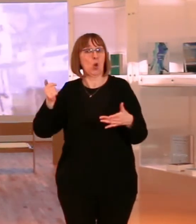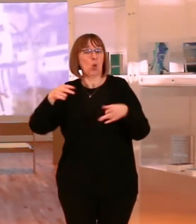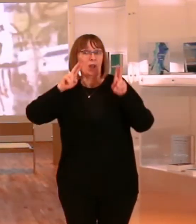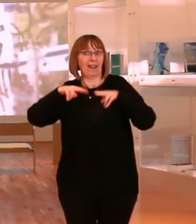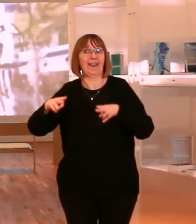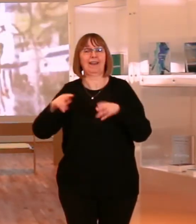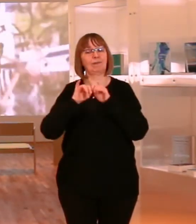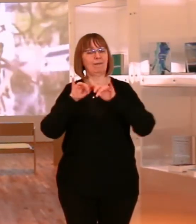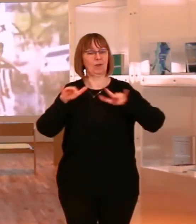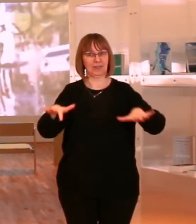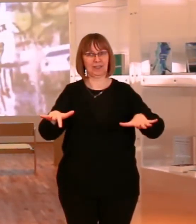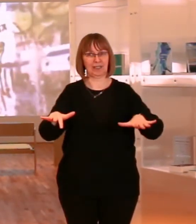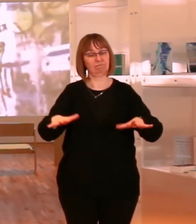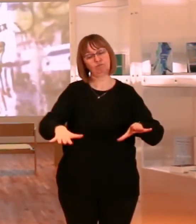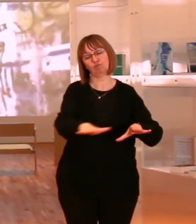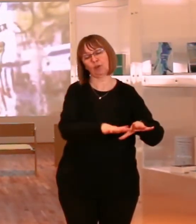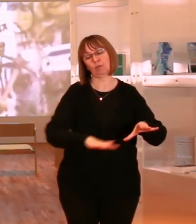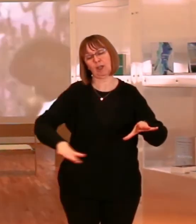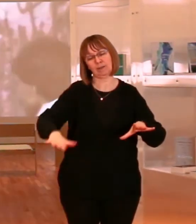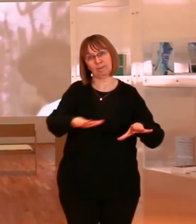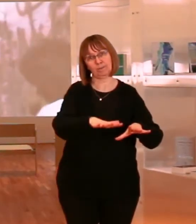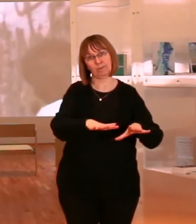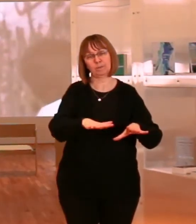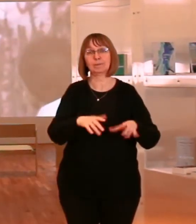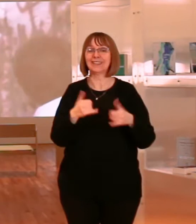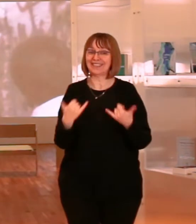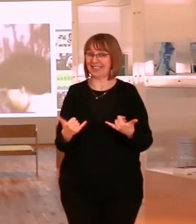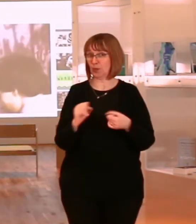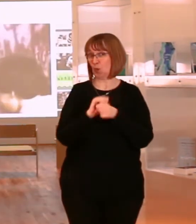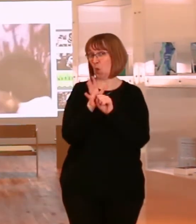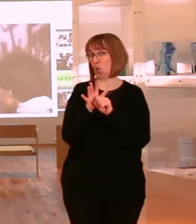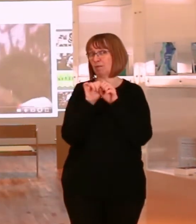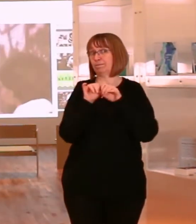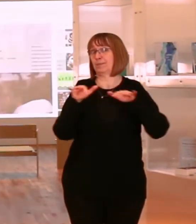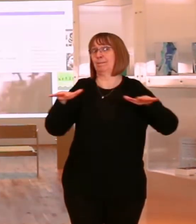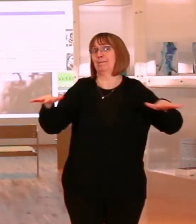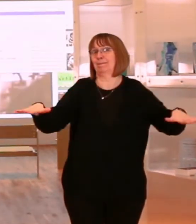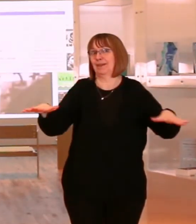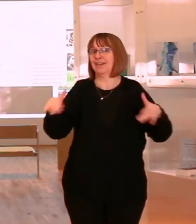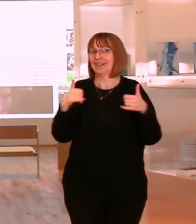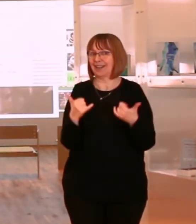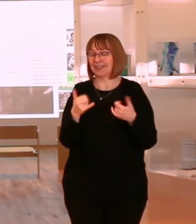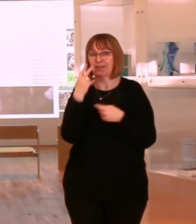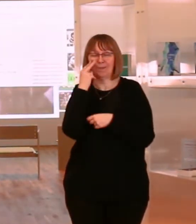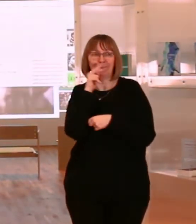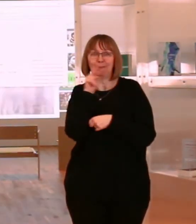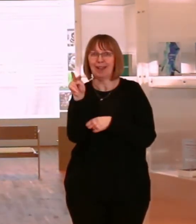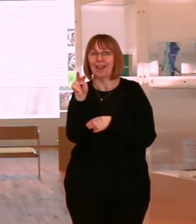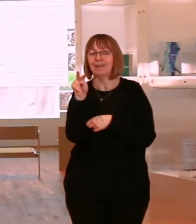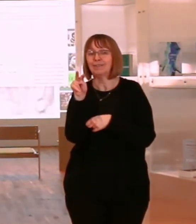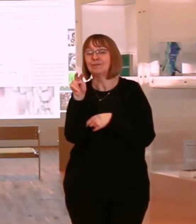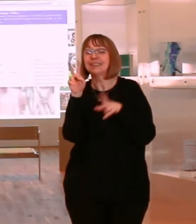Gerichte ausübt. Durch die Corona-Pandemie hat sich der Blick auf diese